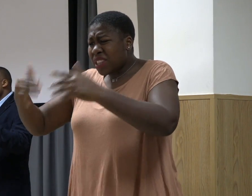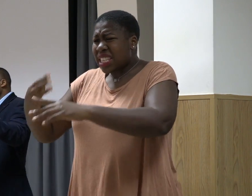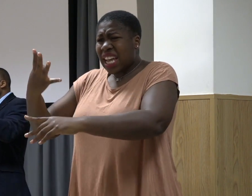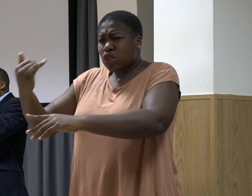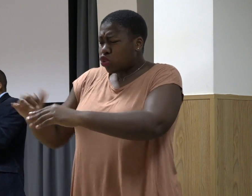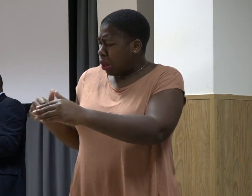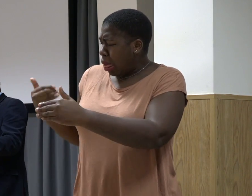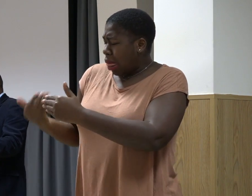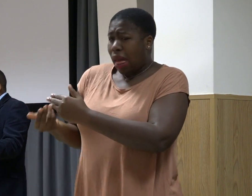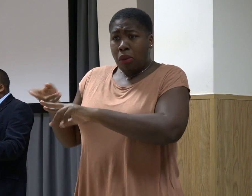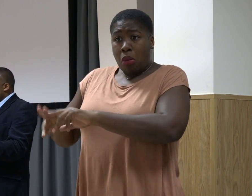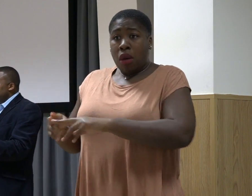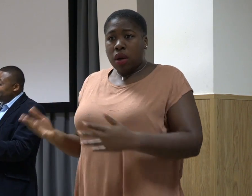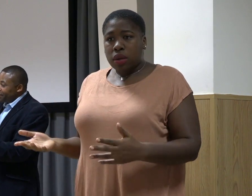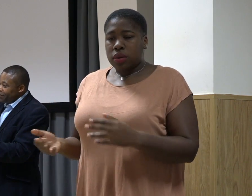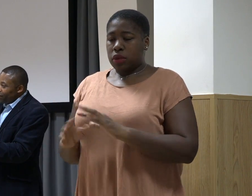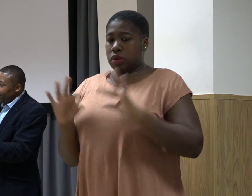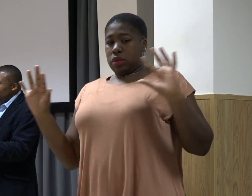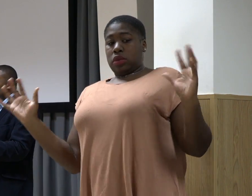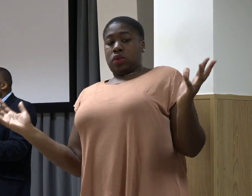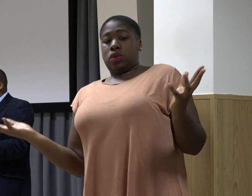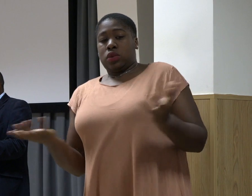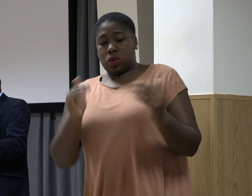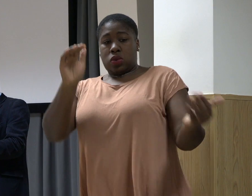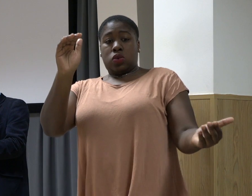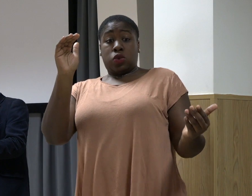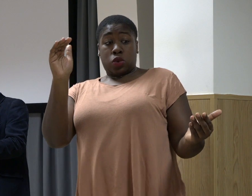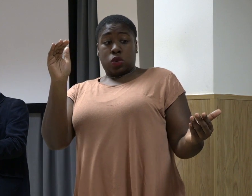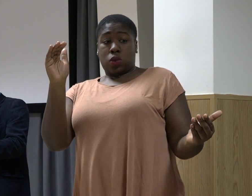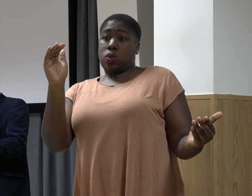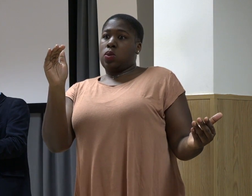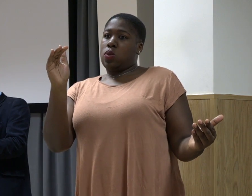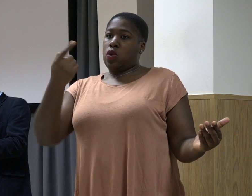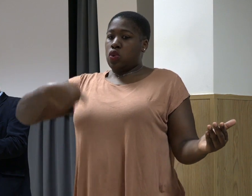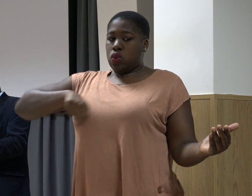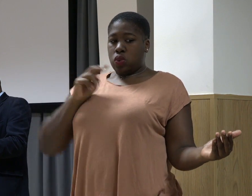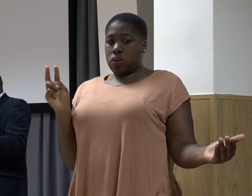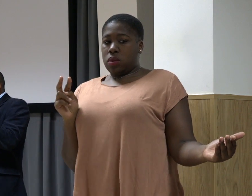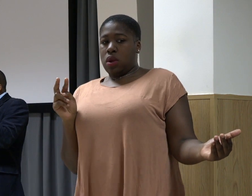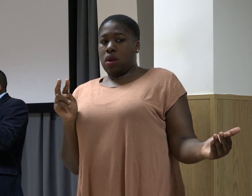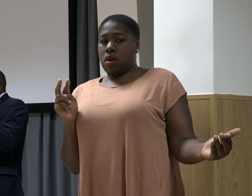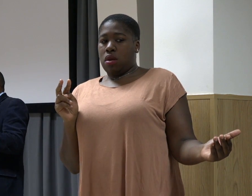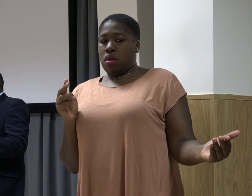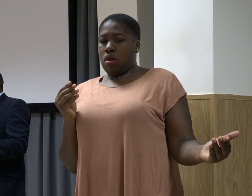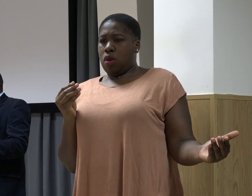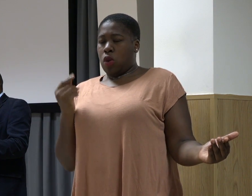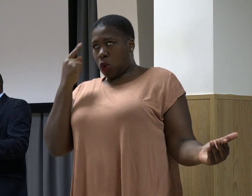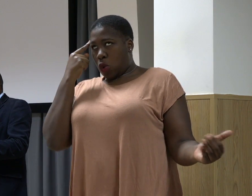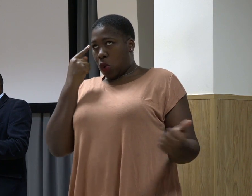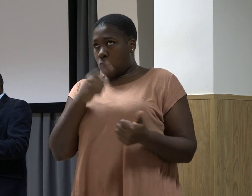Donc lorsque nous analysons tous ces éléments, nous pouvons raisonnablement nous dire au moins 2